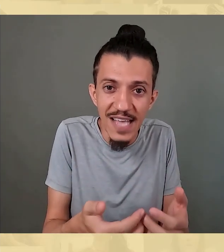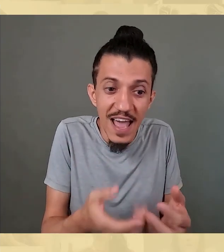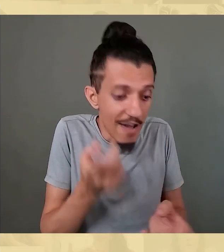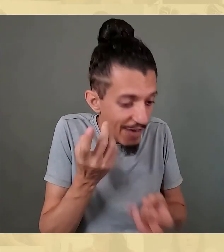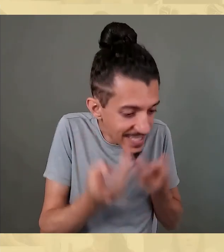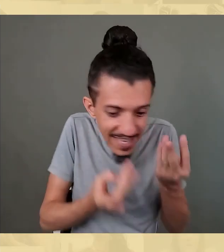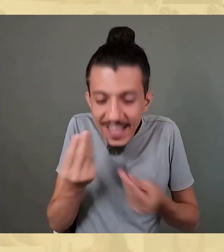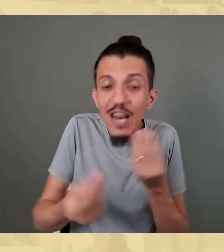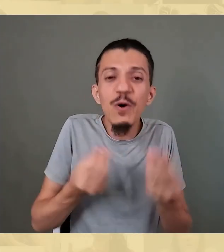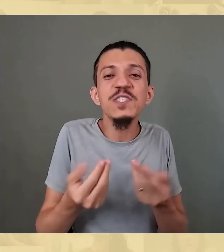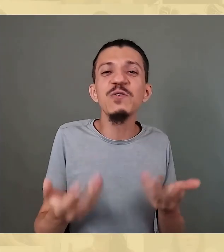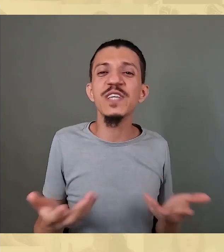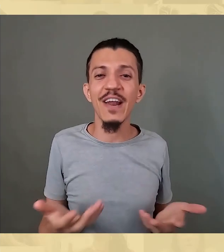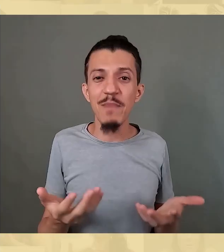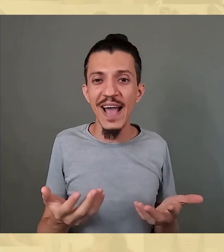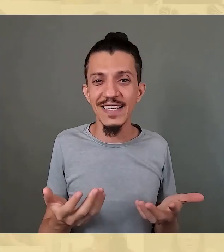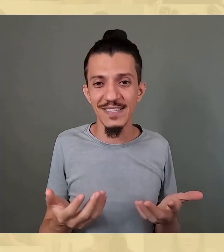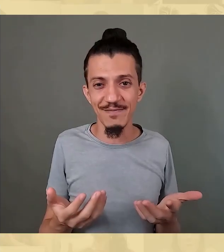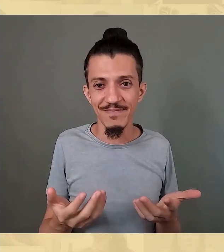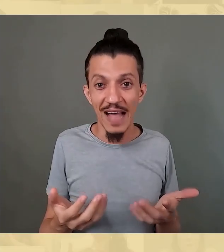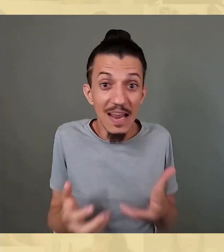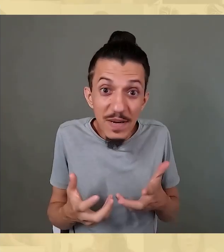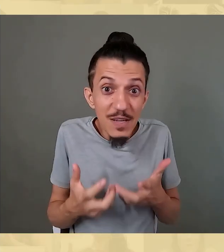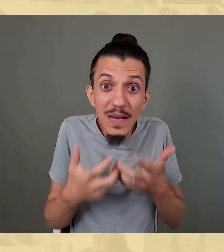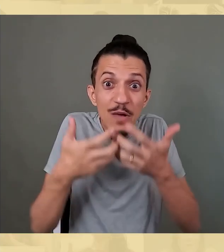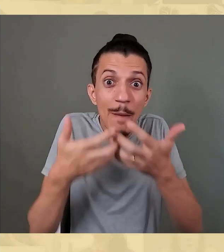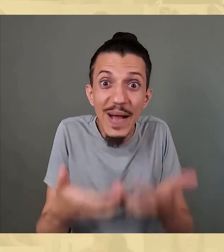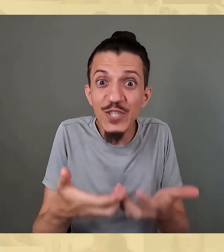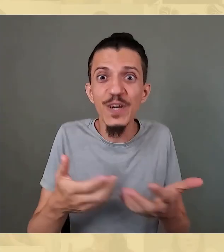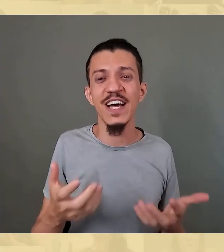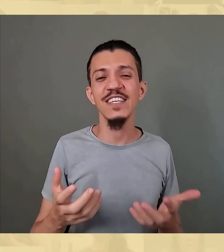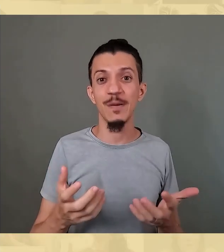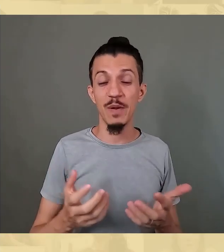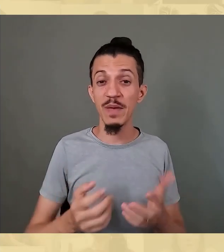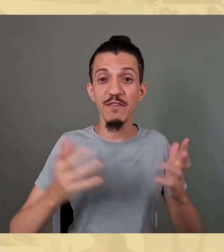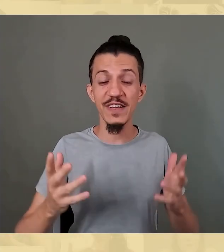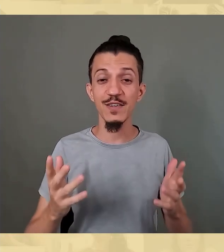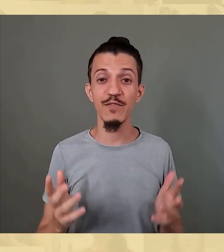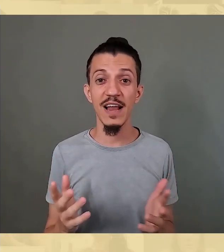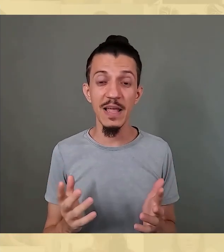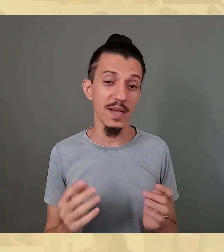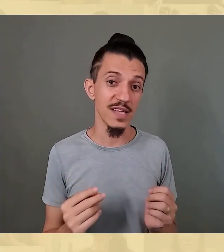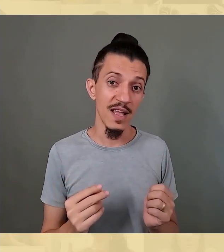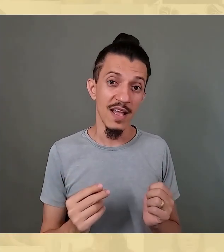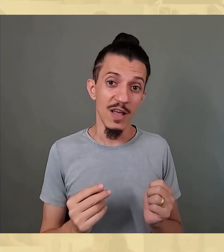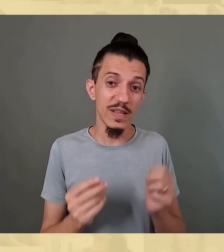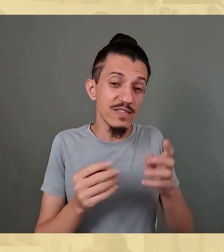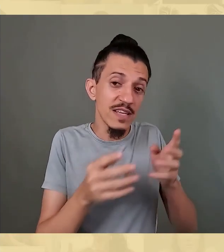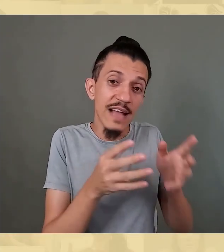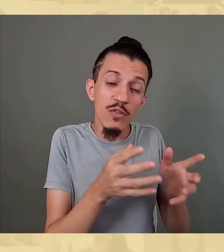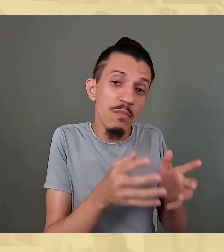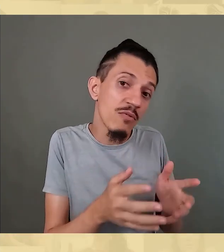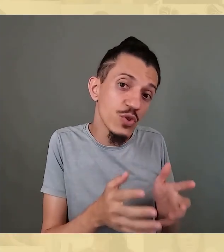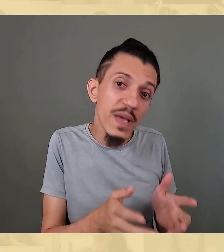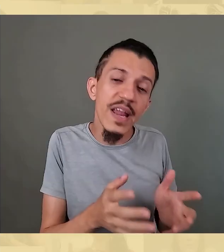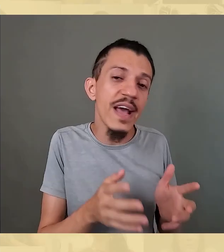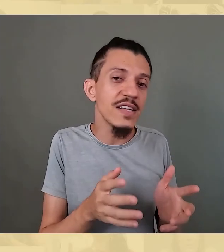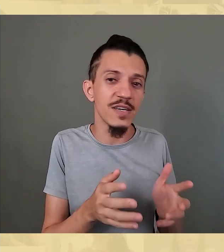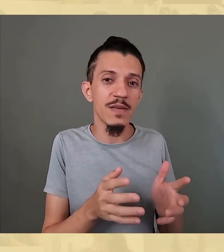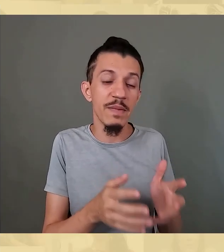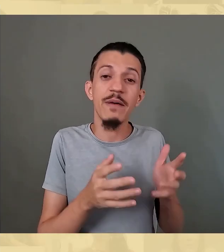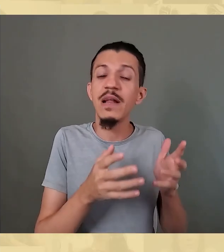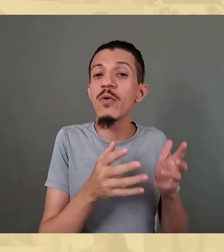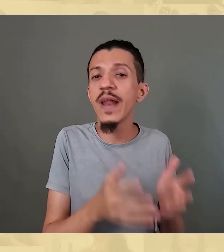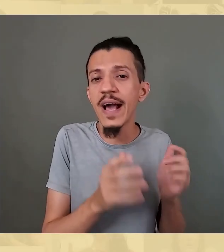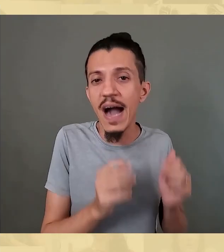sinais, vai te dando aquele gostinho de quero mais. A Libras é uma língua apaixonante. A primeira vez que eu vi a Libras, eu estava sentado num banco de uma igreja